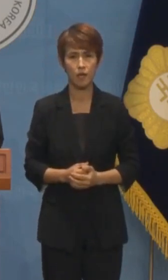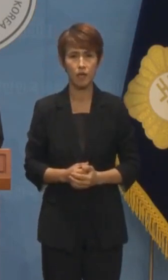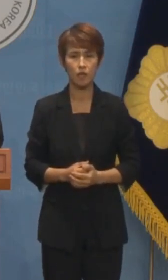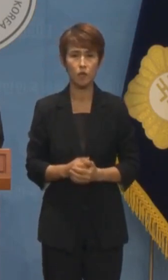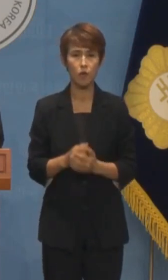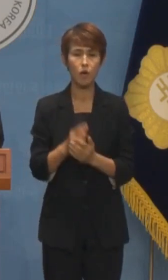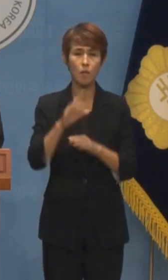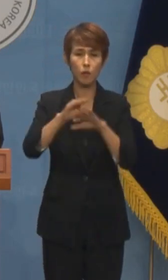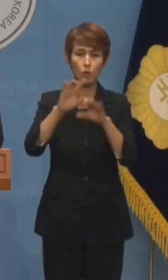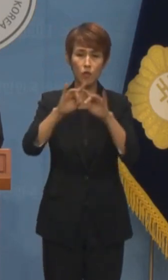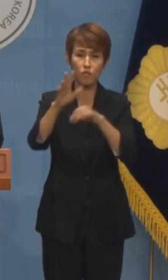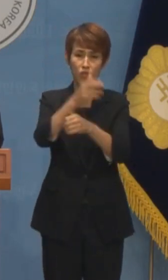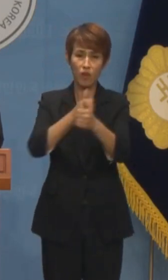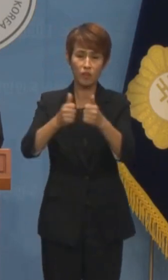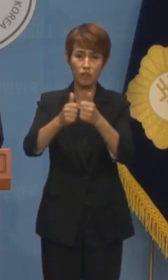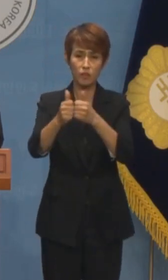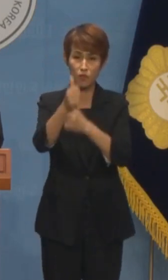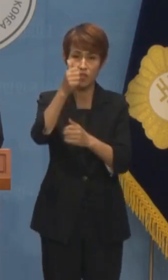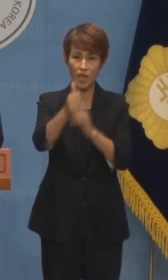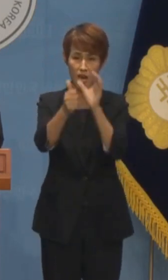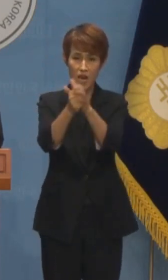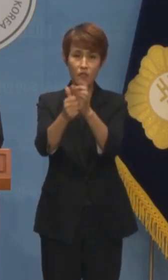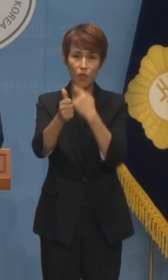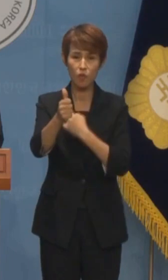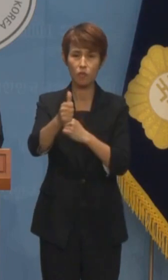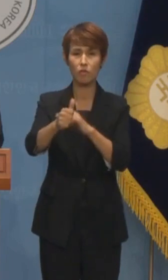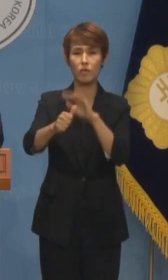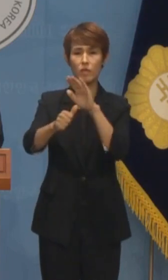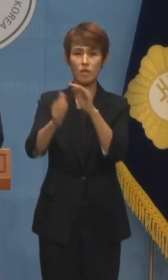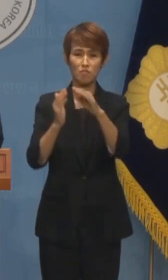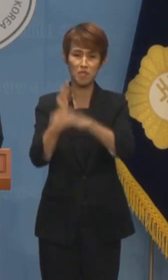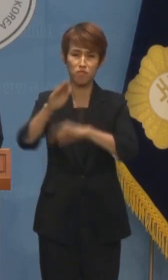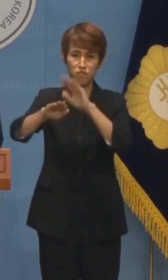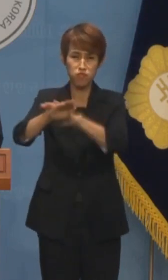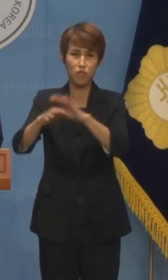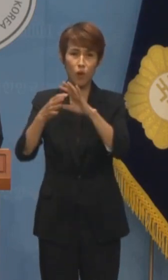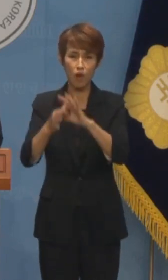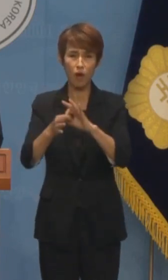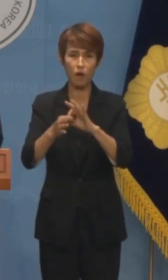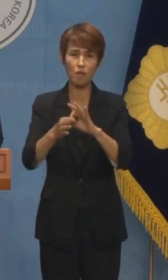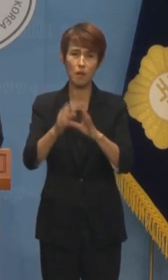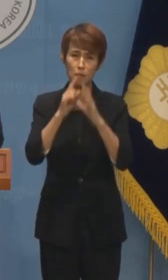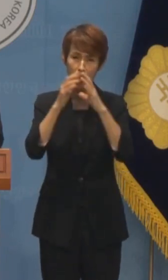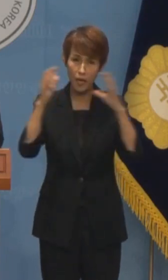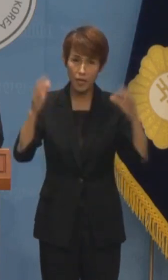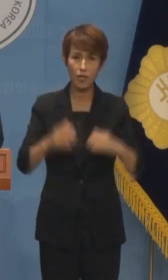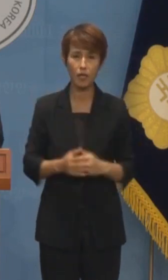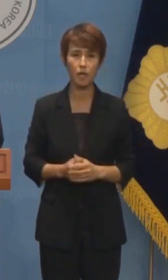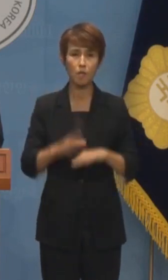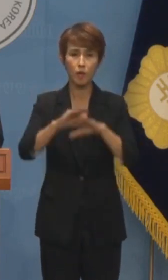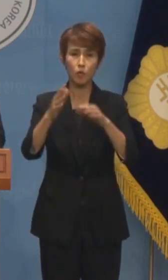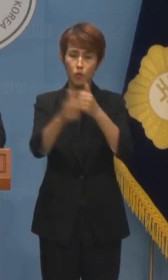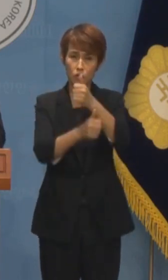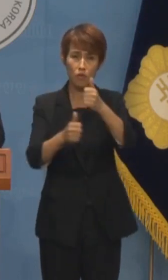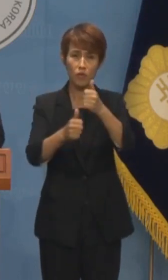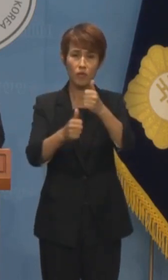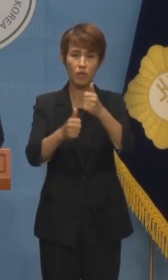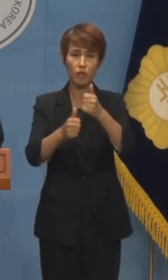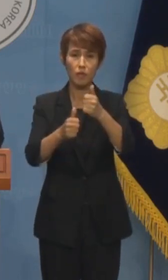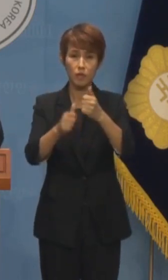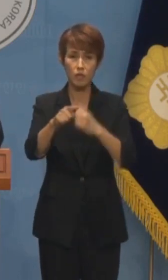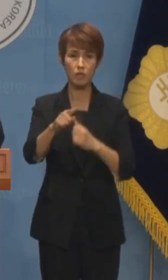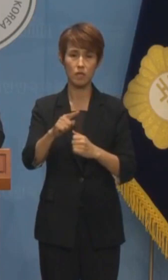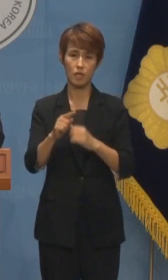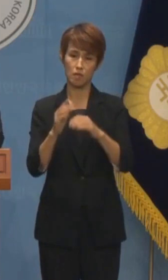이진숙 후보자의 국어 논란으로 홍역을 치른 것으로 모자라 방통위를 극우 전사들로 채울 셈입니까?